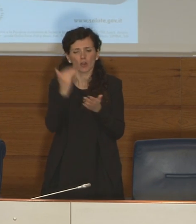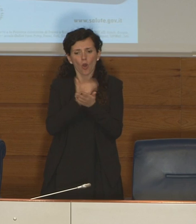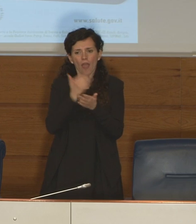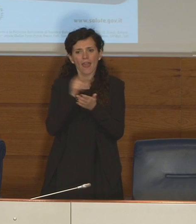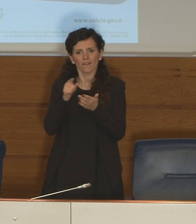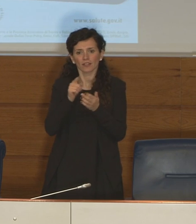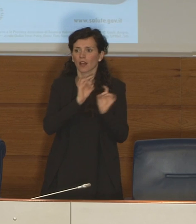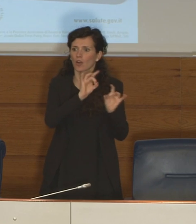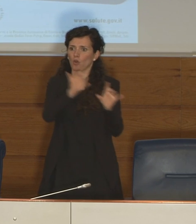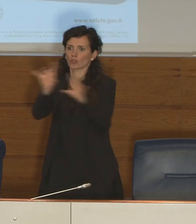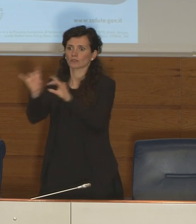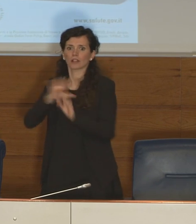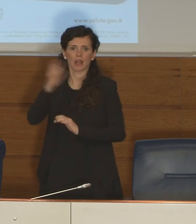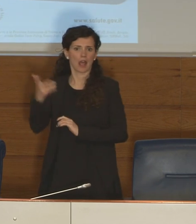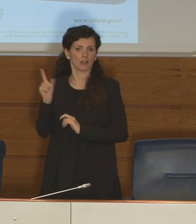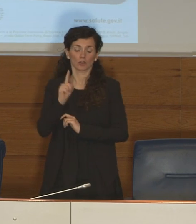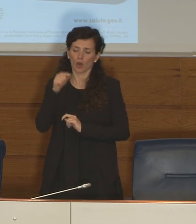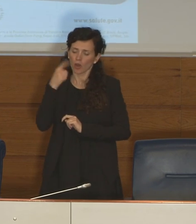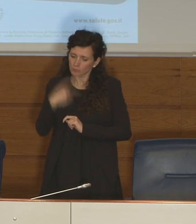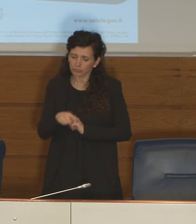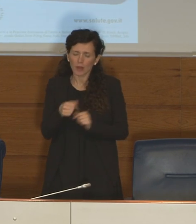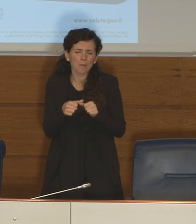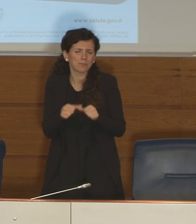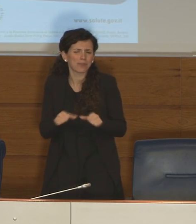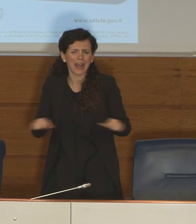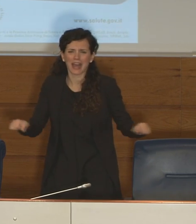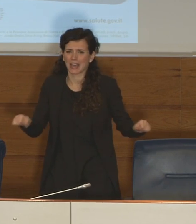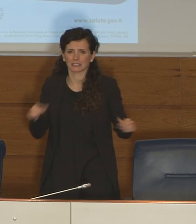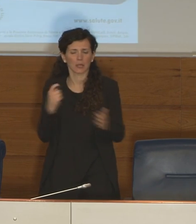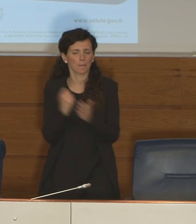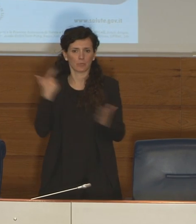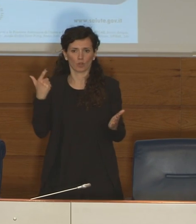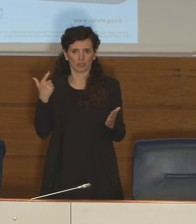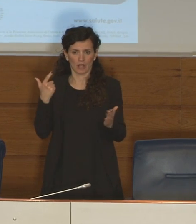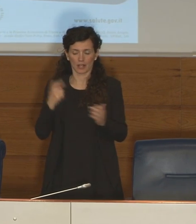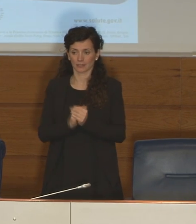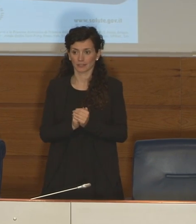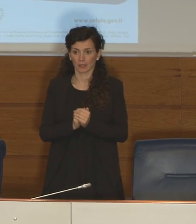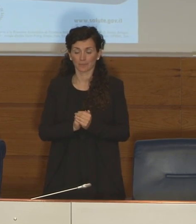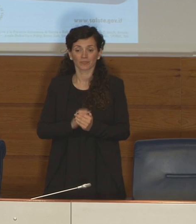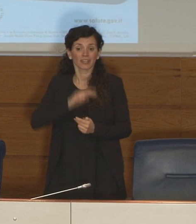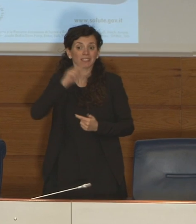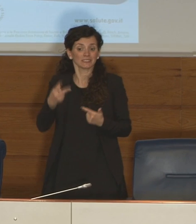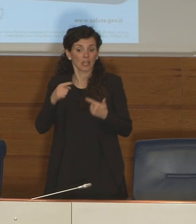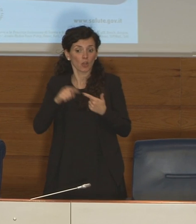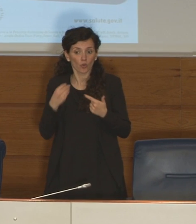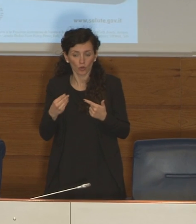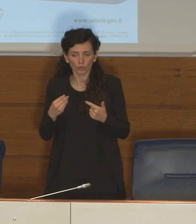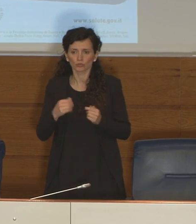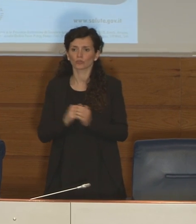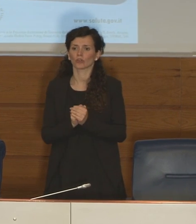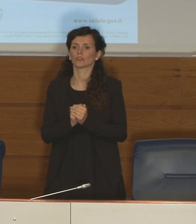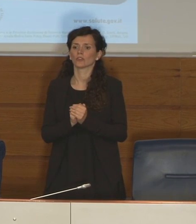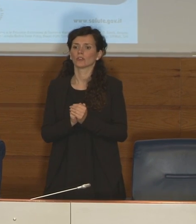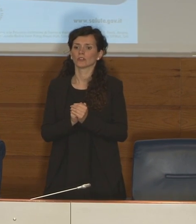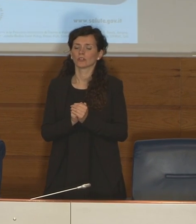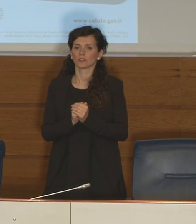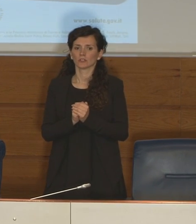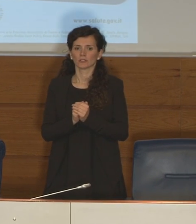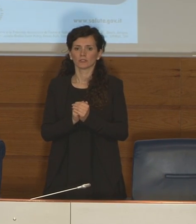più importante di ogni misura la seconda partita invece è importante la dove soprattutto